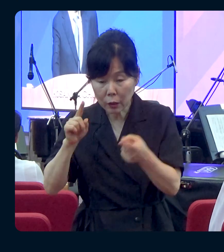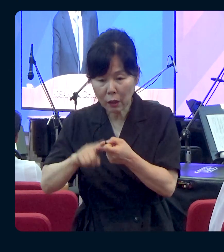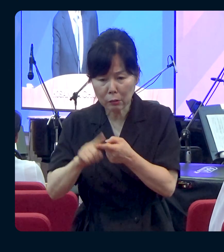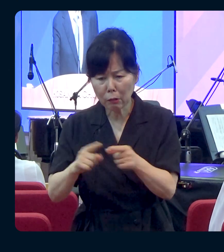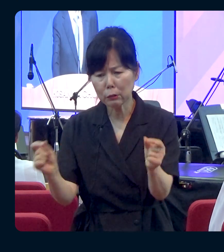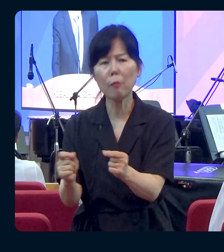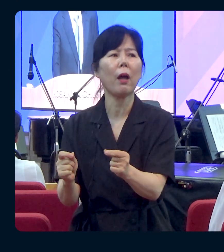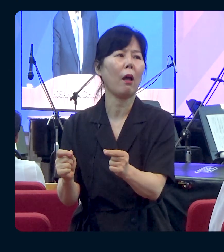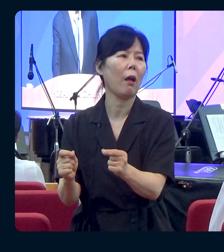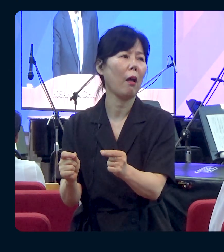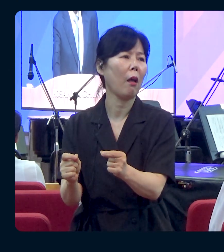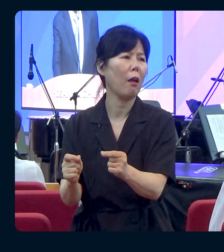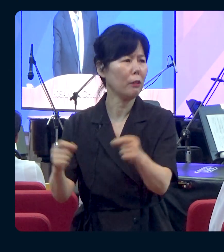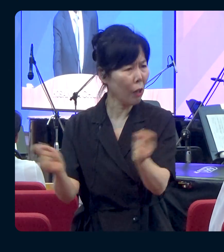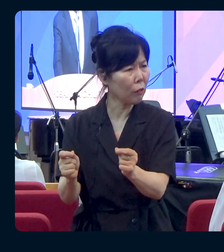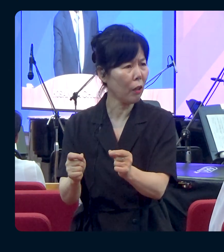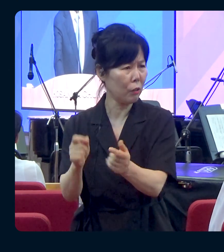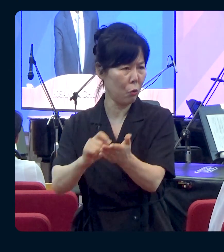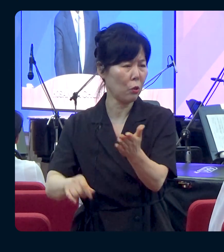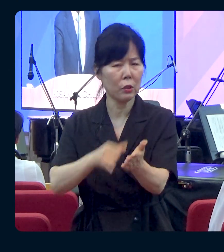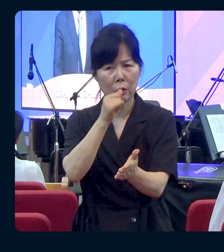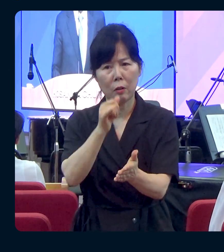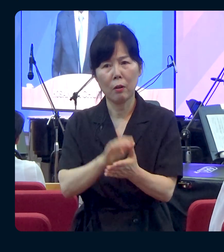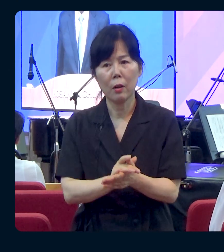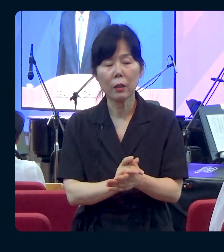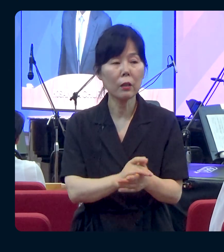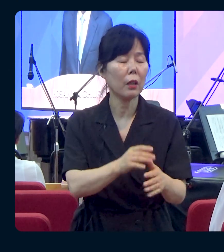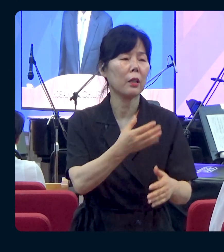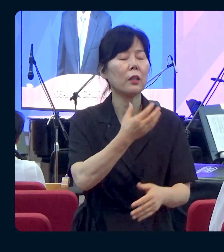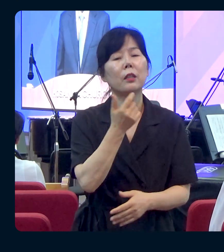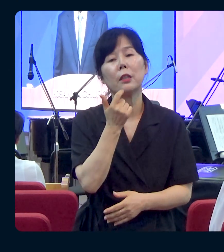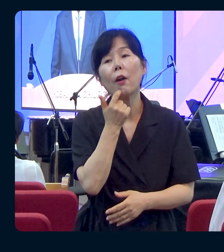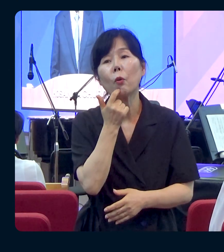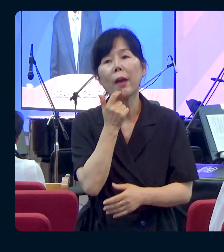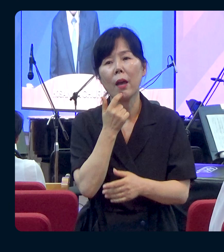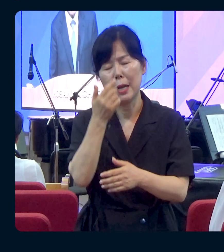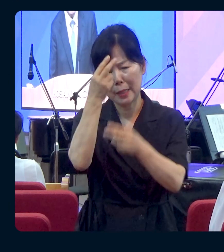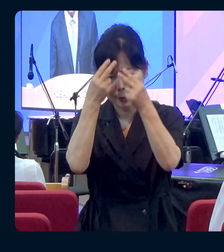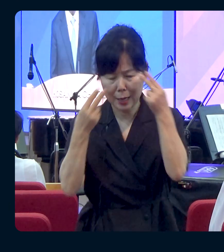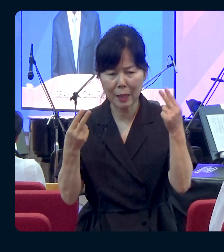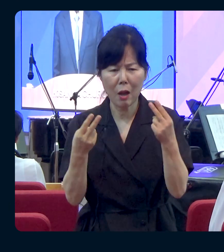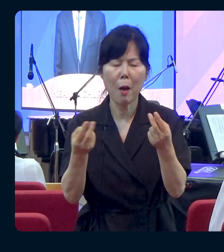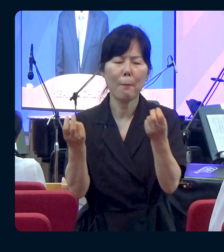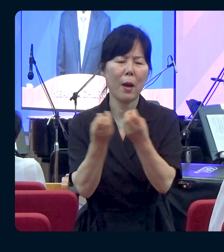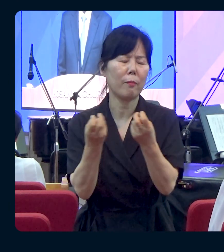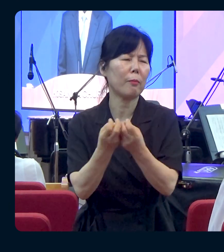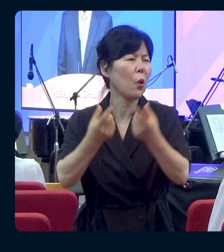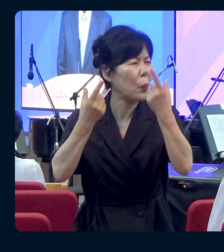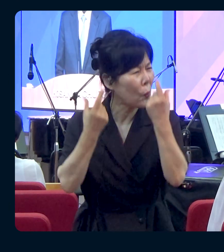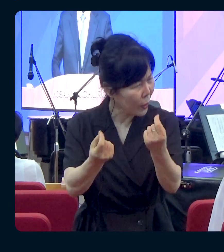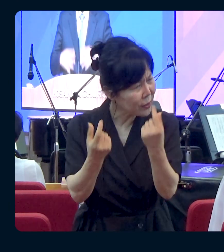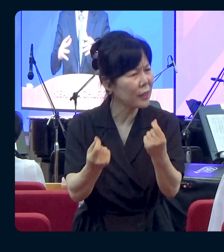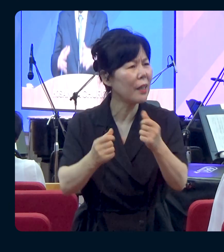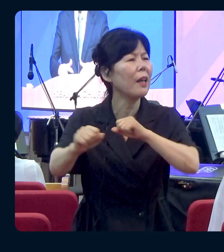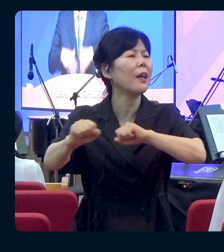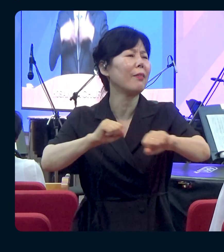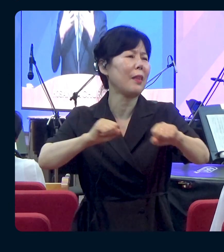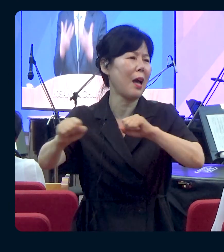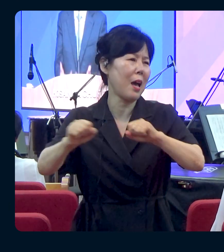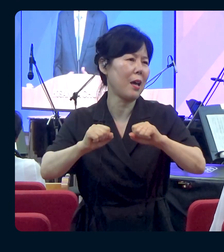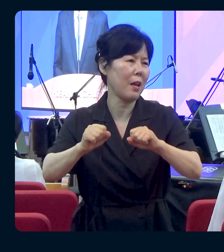뜻이죠. 야곱의 장래나 동일하다, 그런 겁니다. 자, 이렇게 화려한 장래 이야기를